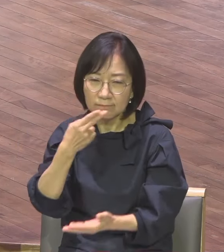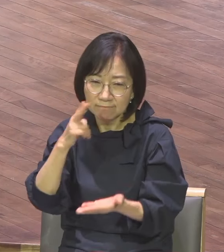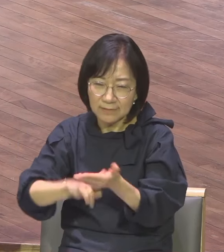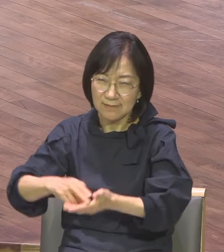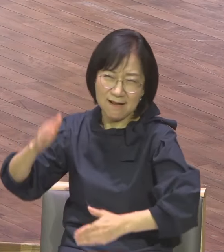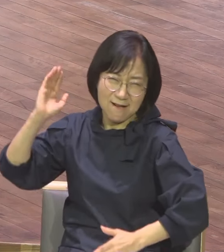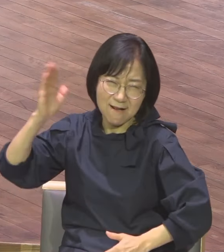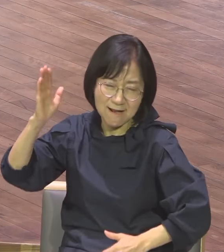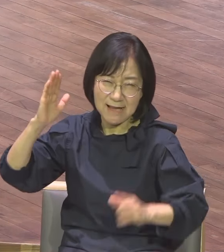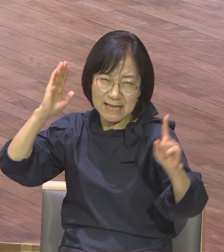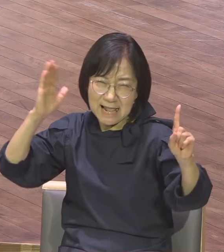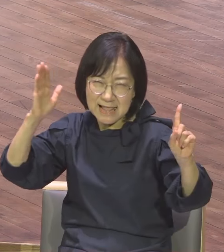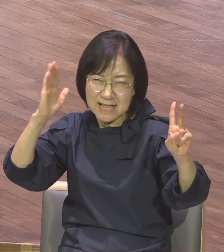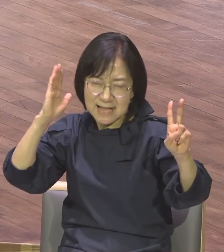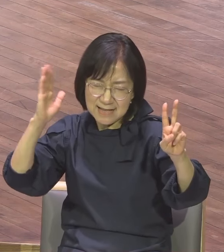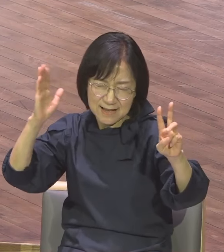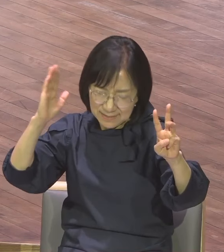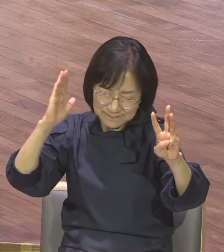막 하루만에 다 떼었다네.